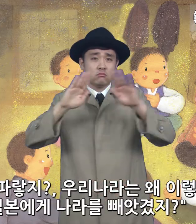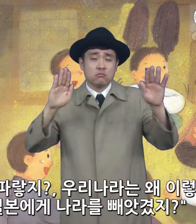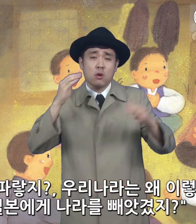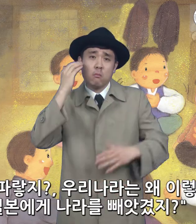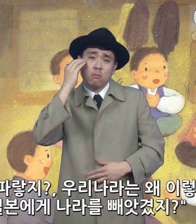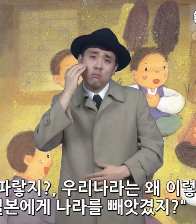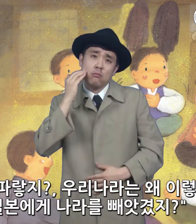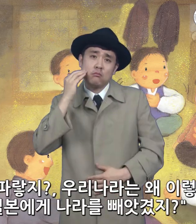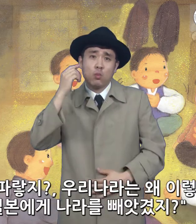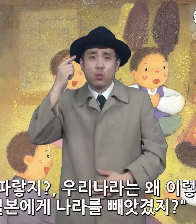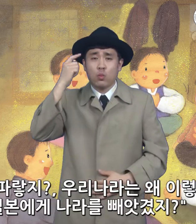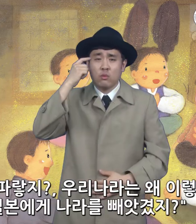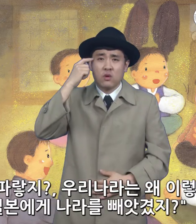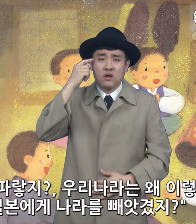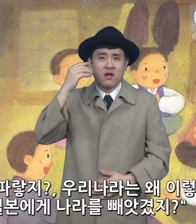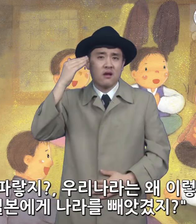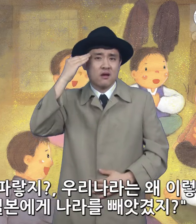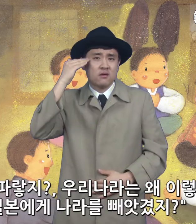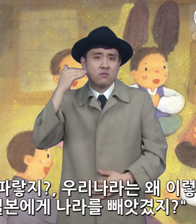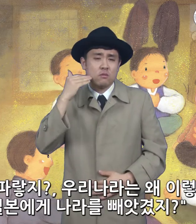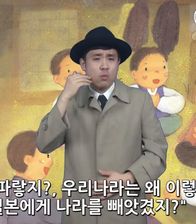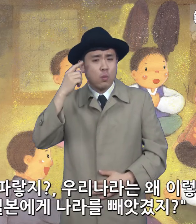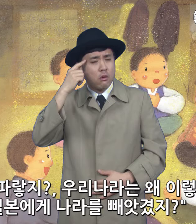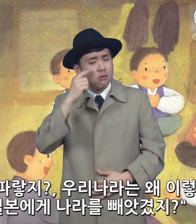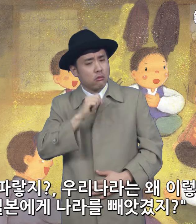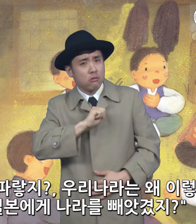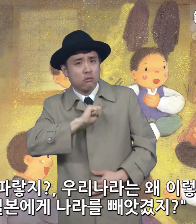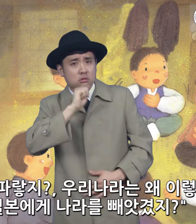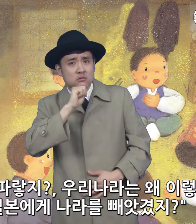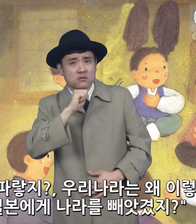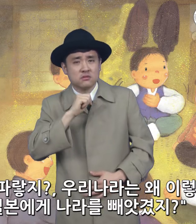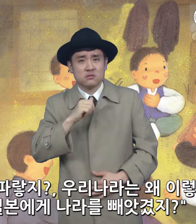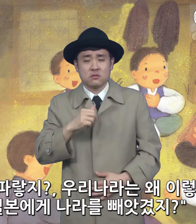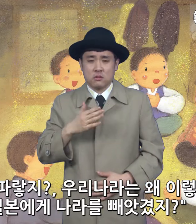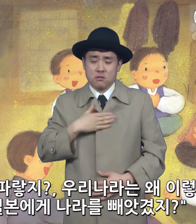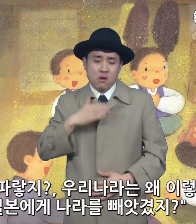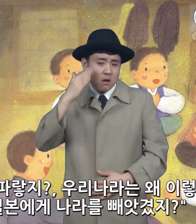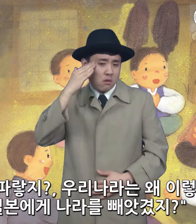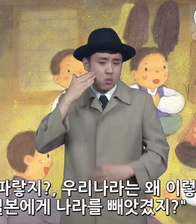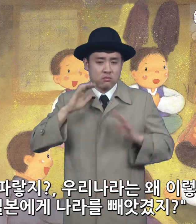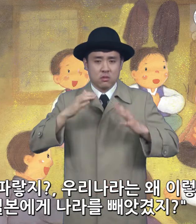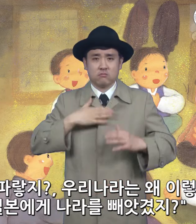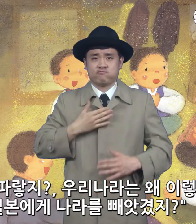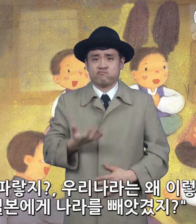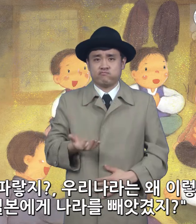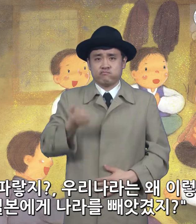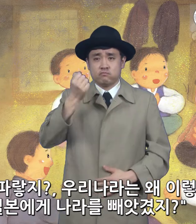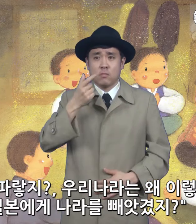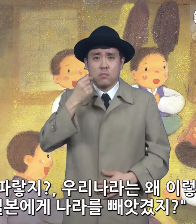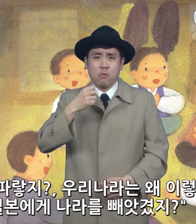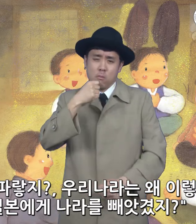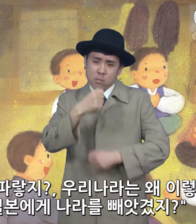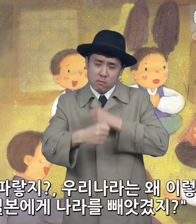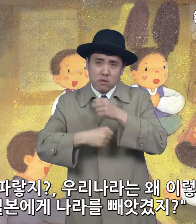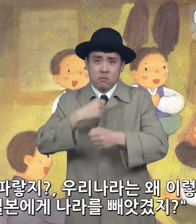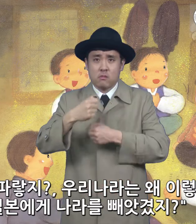하늘은 왜 파랗지? 우리나라는 왜 이렇게 가난하지? 우리는 왜 일본에게 나라를 빼앗겼지?